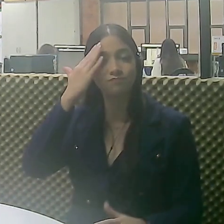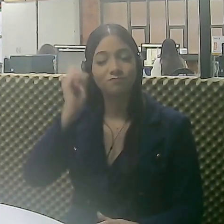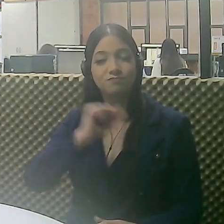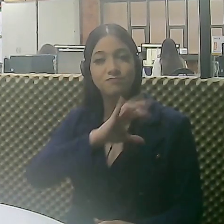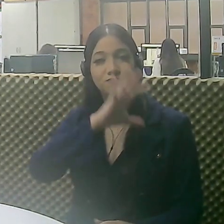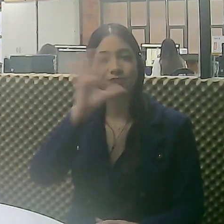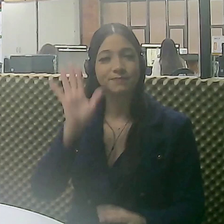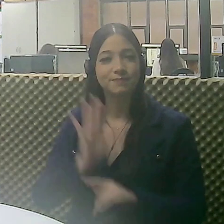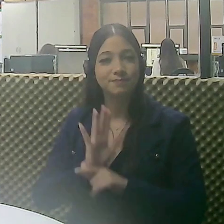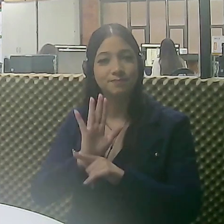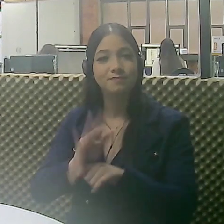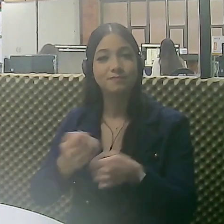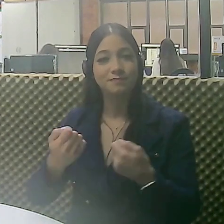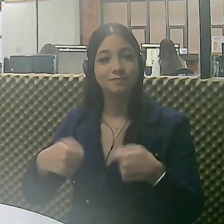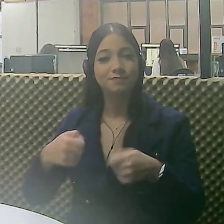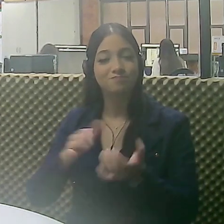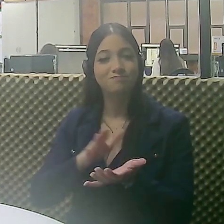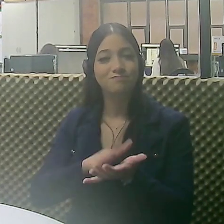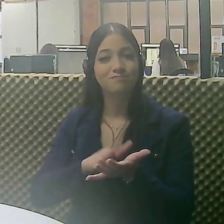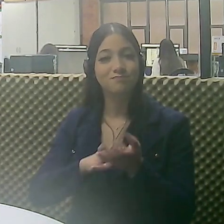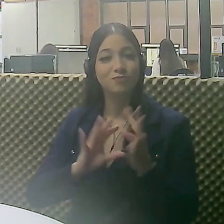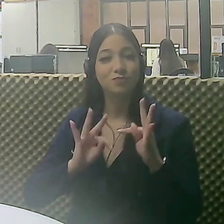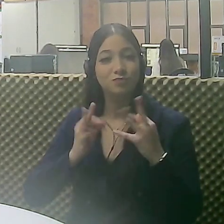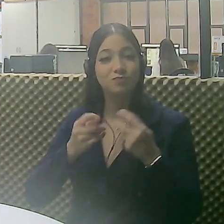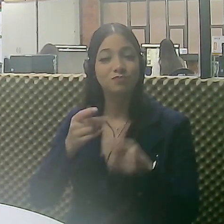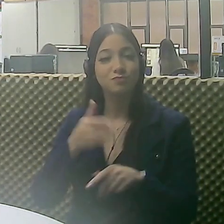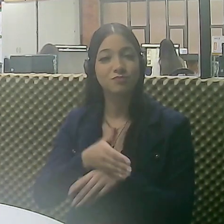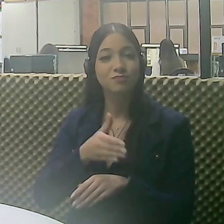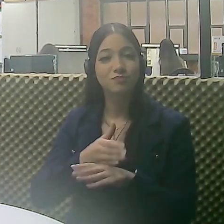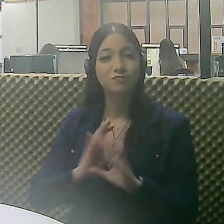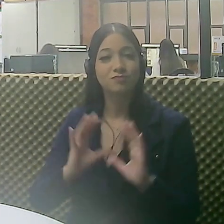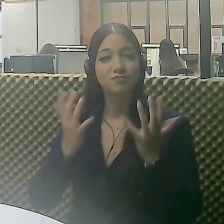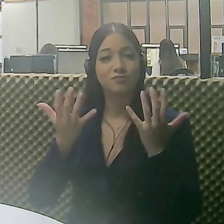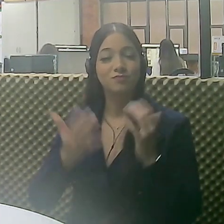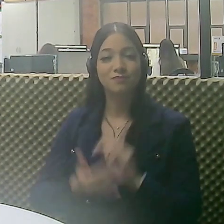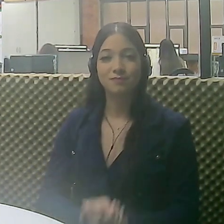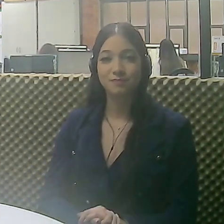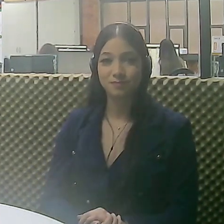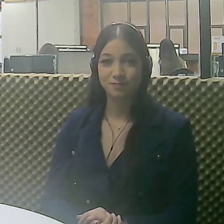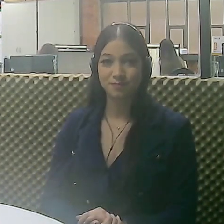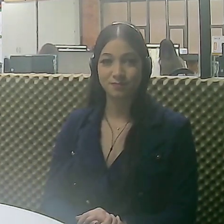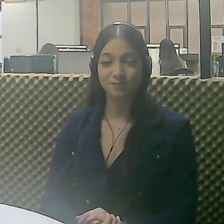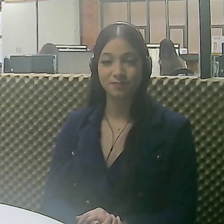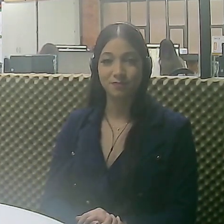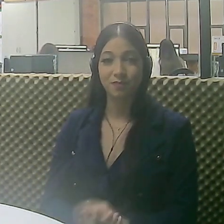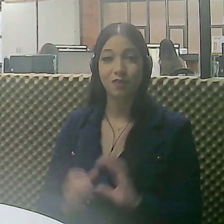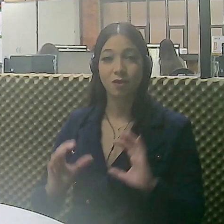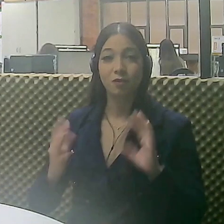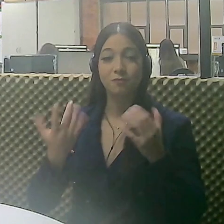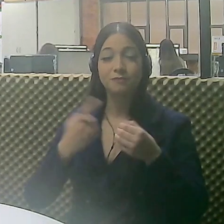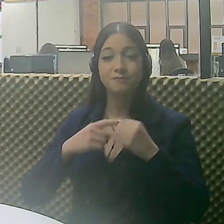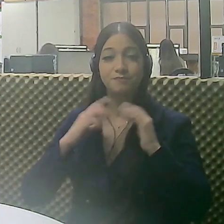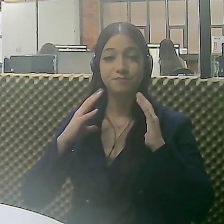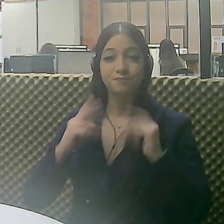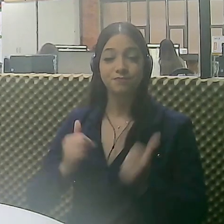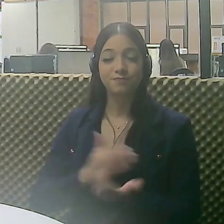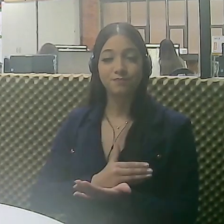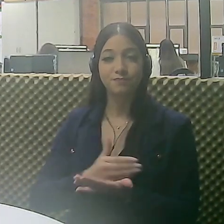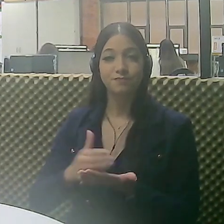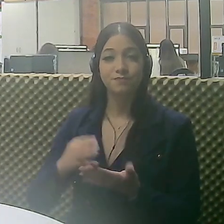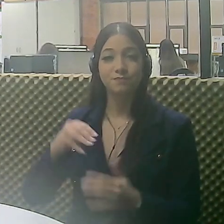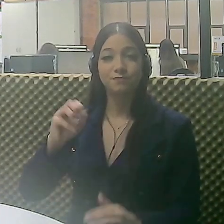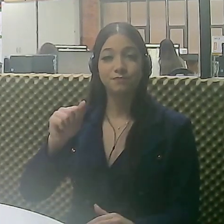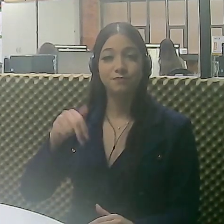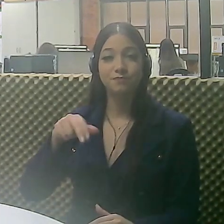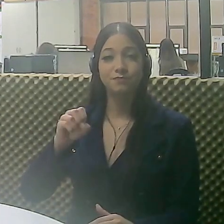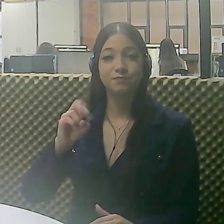e ajuda quando precisa. Parabéns a todos que participaram dessa campanha. Mutirão Cidade Limpa inicia na região do